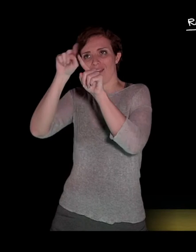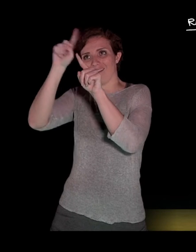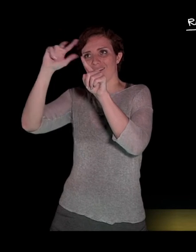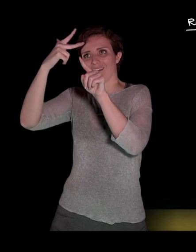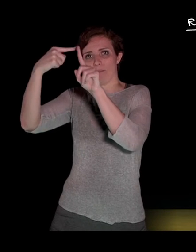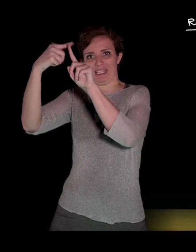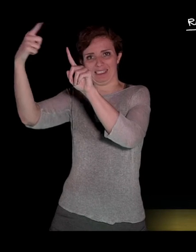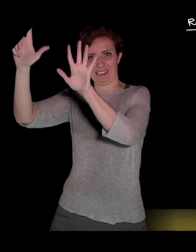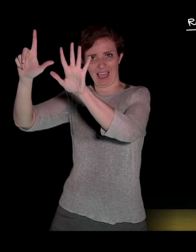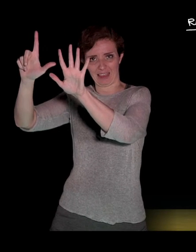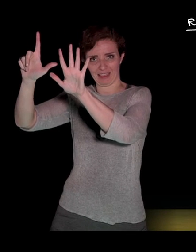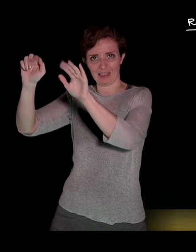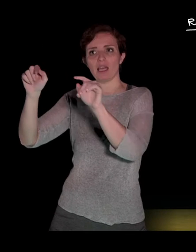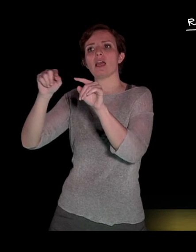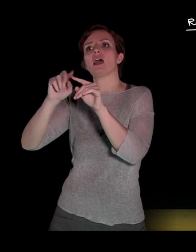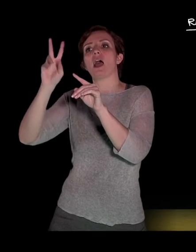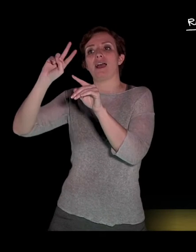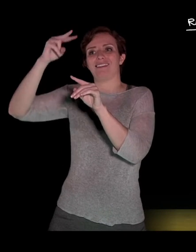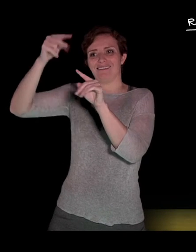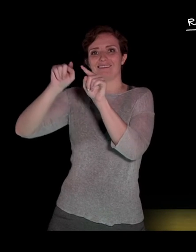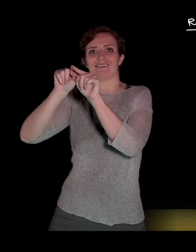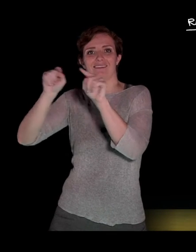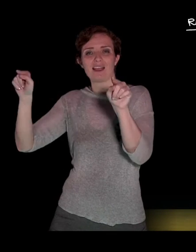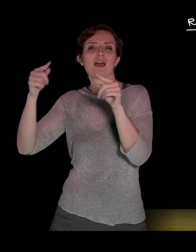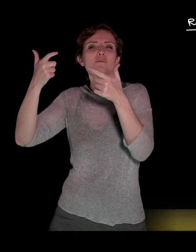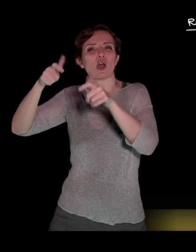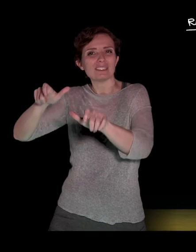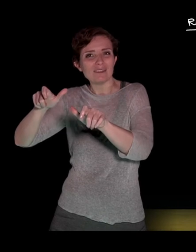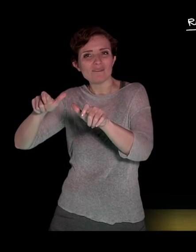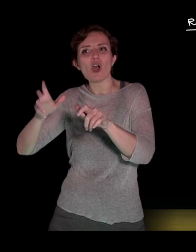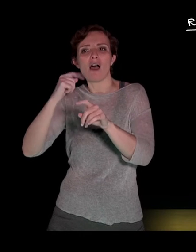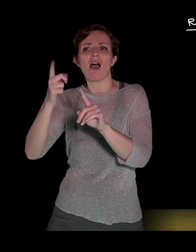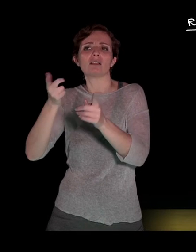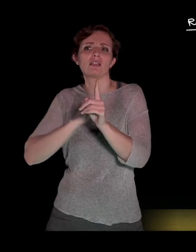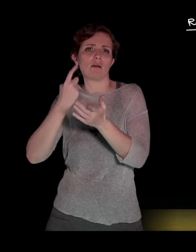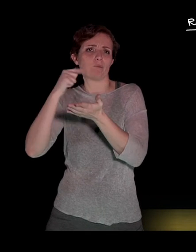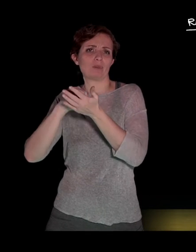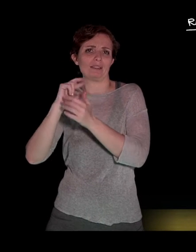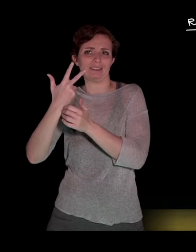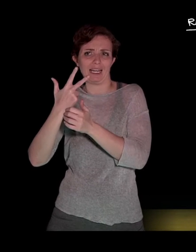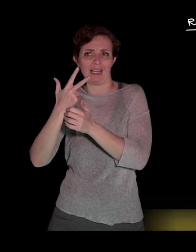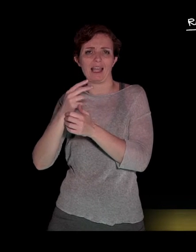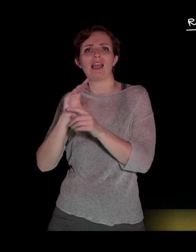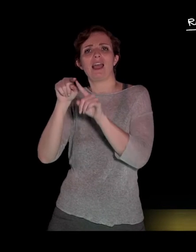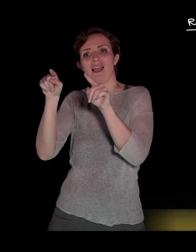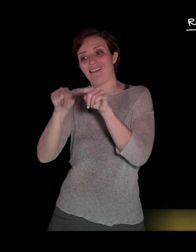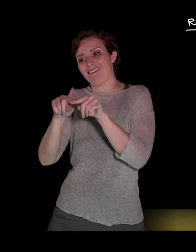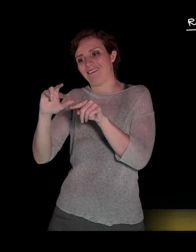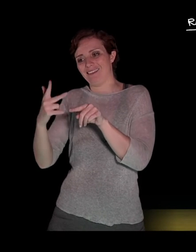quadrata di tre alla seconda perché per quanto abbiamo detto prima restituisce 3 applicando due volte sostanzialmente due operazioni